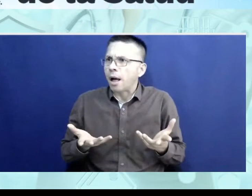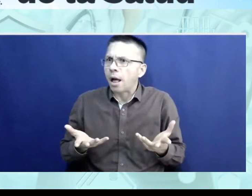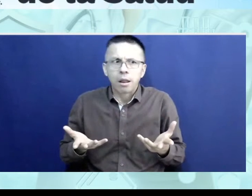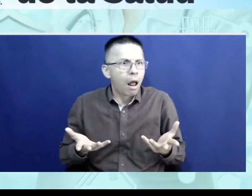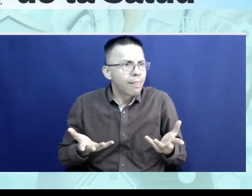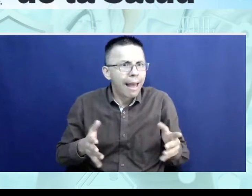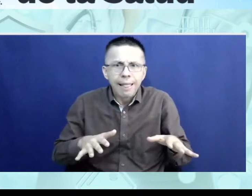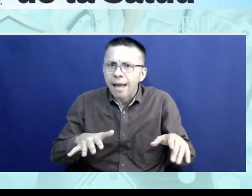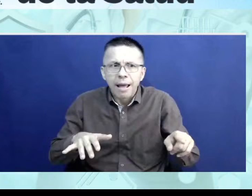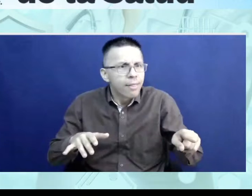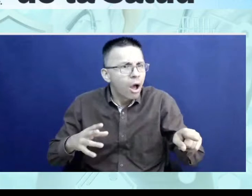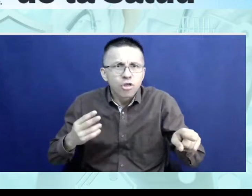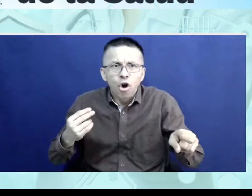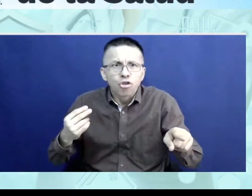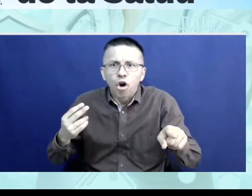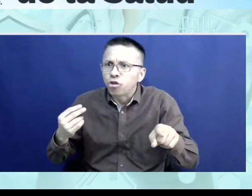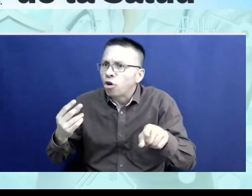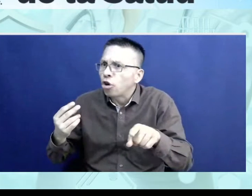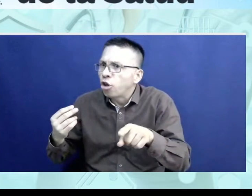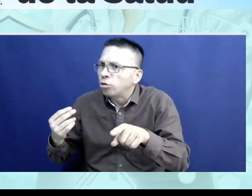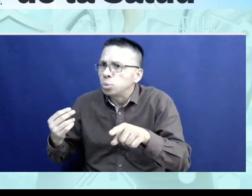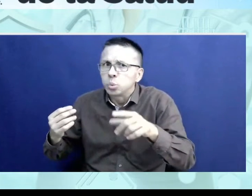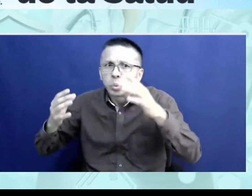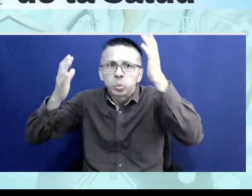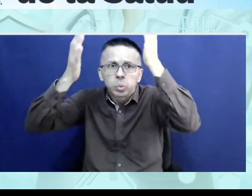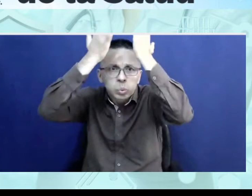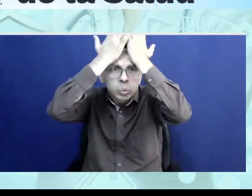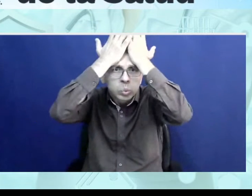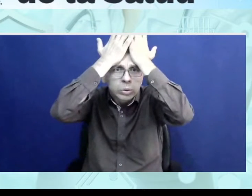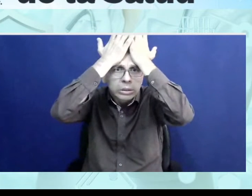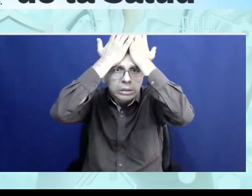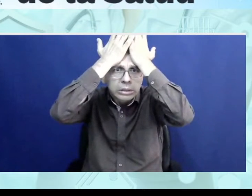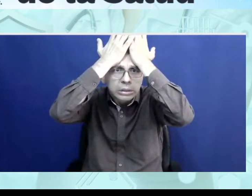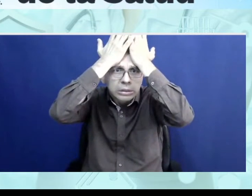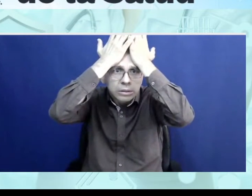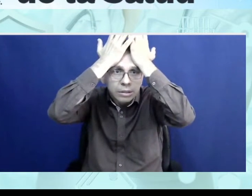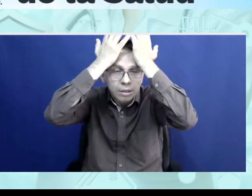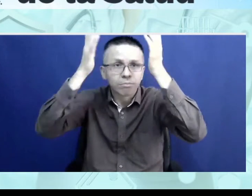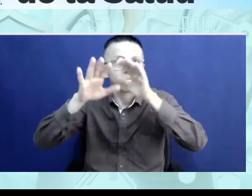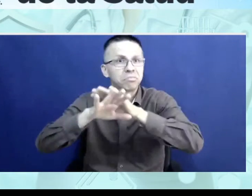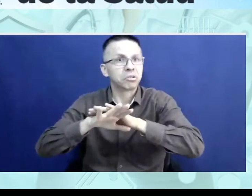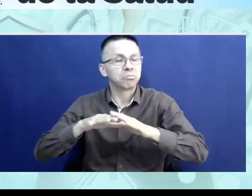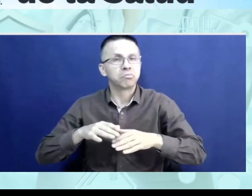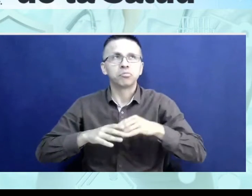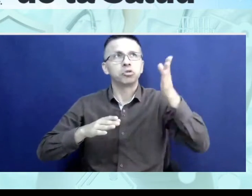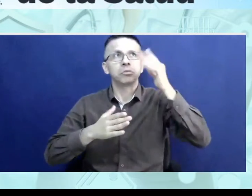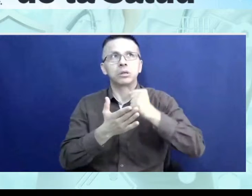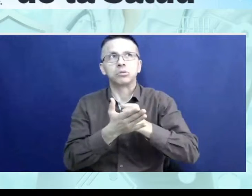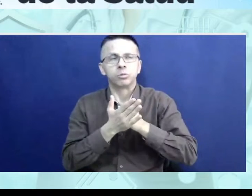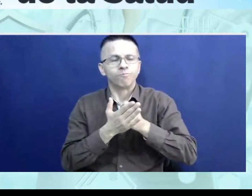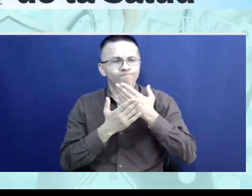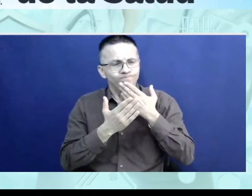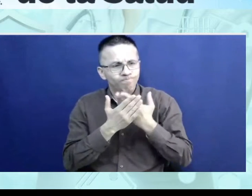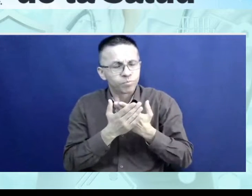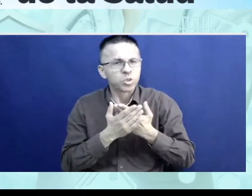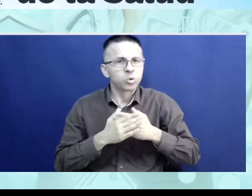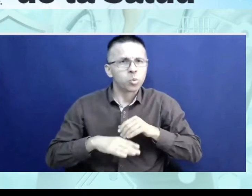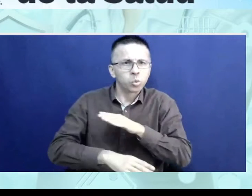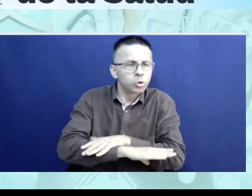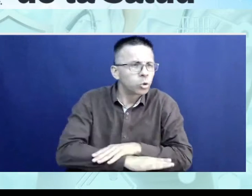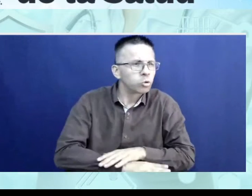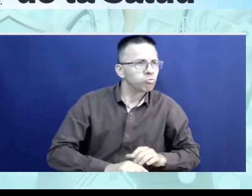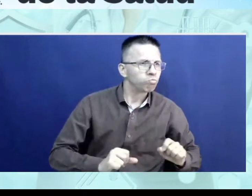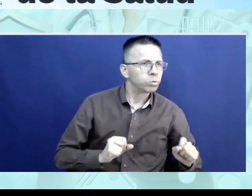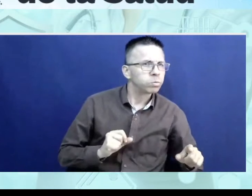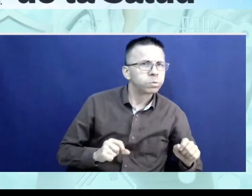no habíamos podido hacerlo. Pero gracias a Dios hicimos la tarea juiciosos, nos pusimos juiciosísimos a